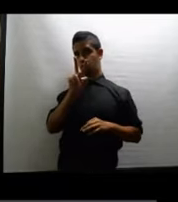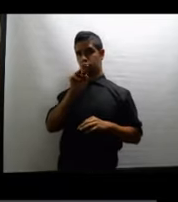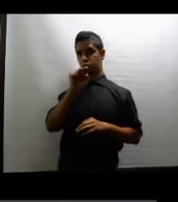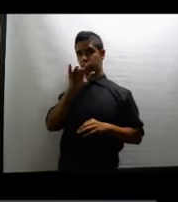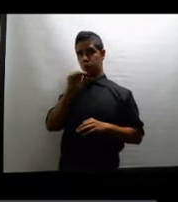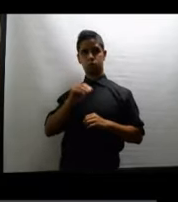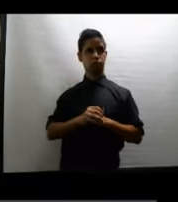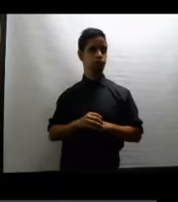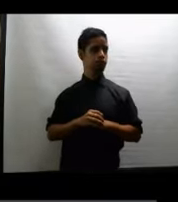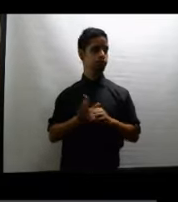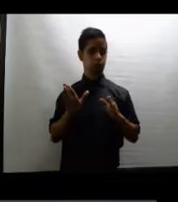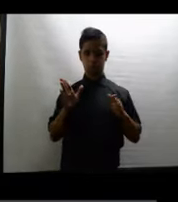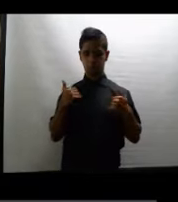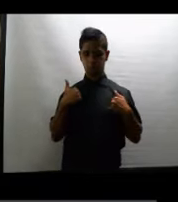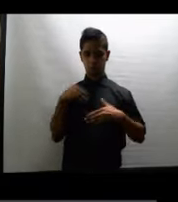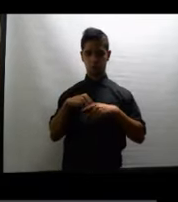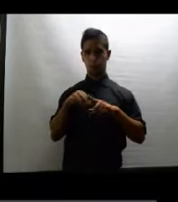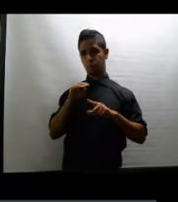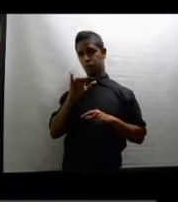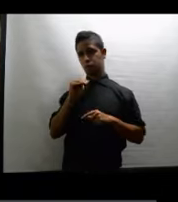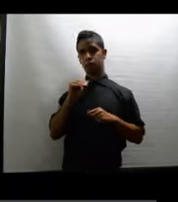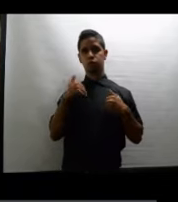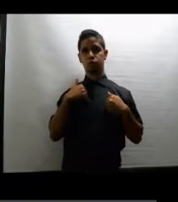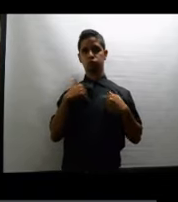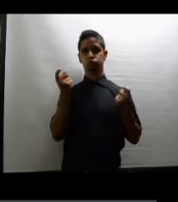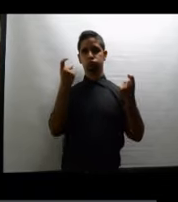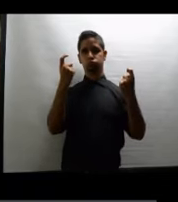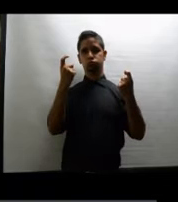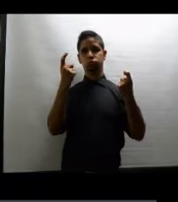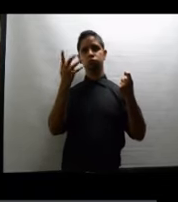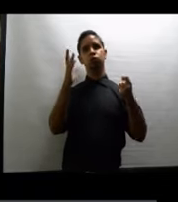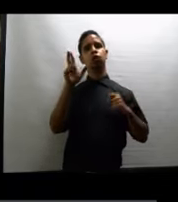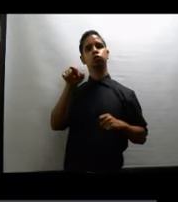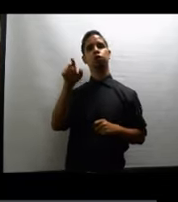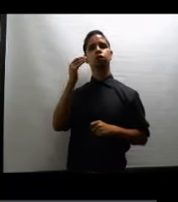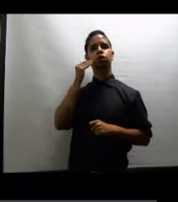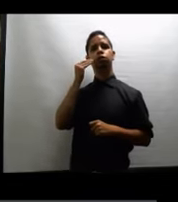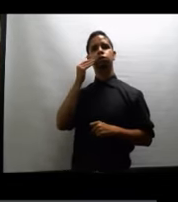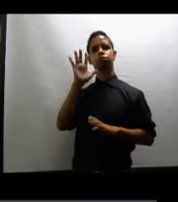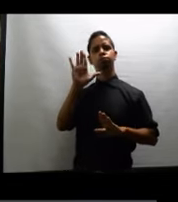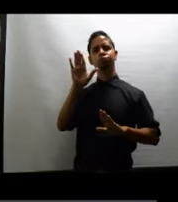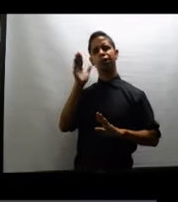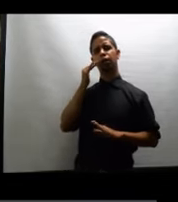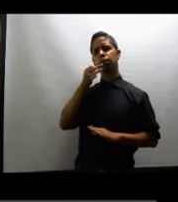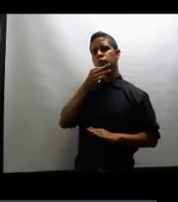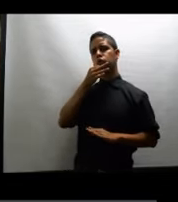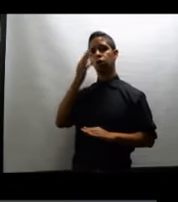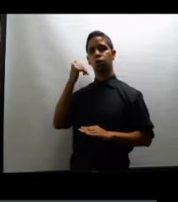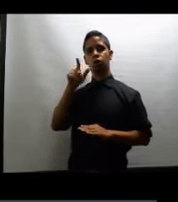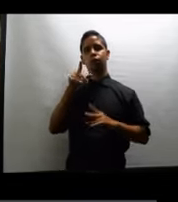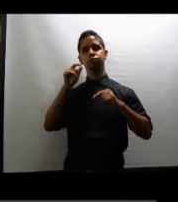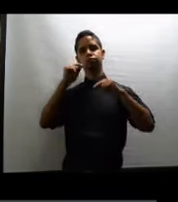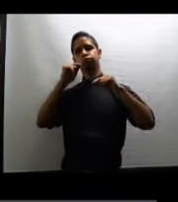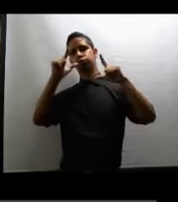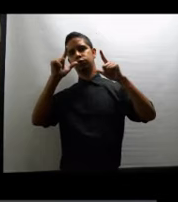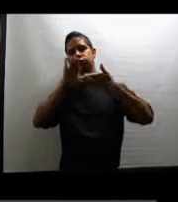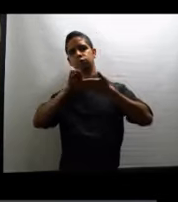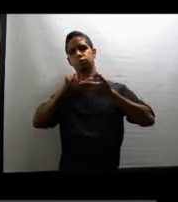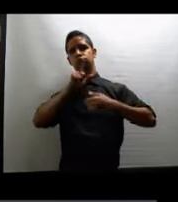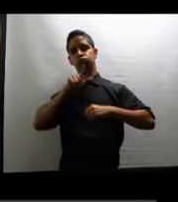Ya estamos en mayo, ¿verdad? Sí, ya estamos en mayo, pero hay una celebración. Ya van a... sí, pero ya van a saber porque va a haber unas sorpresitas ahí bien